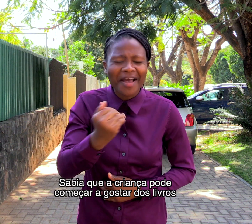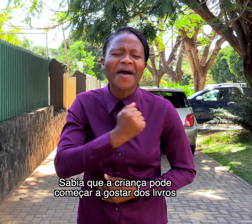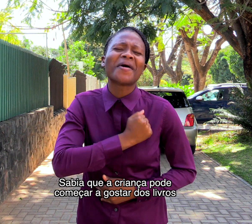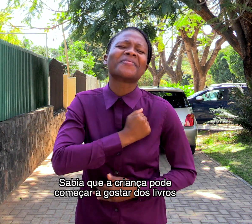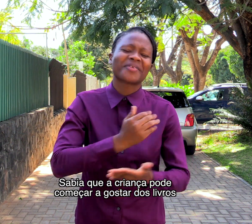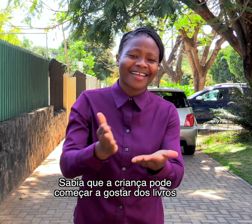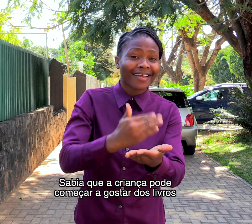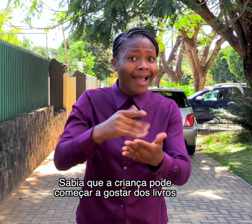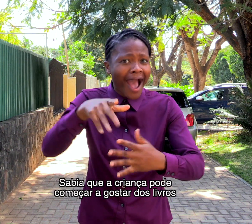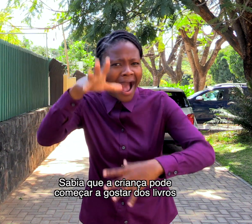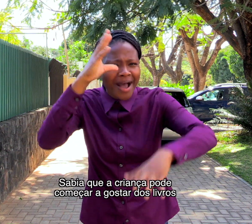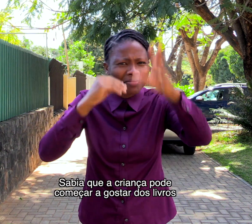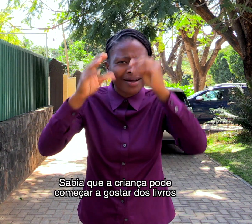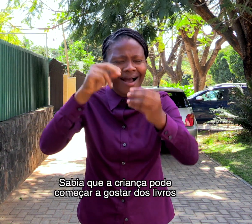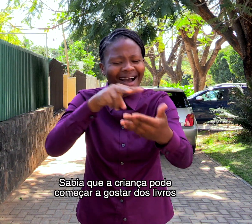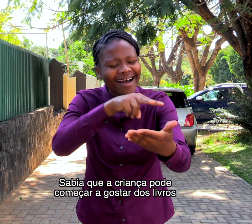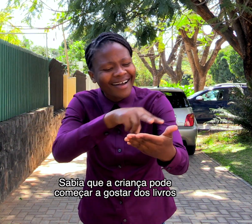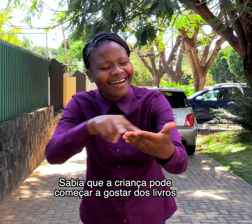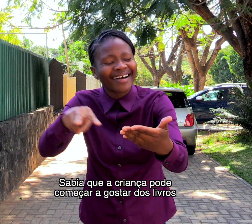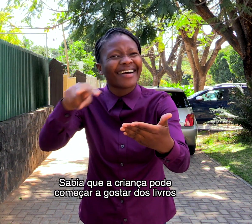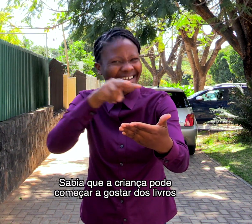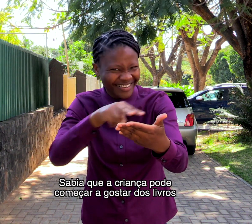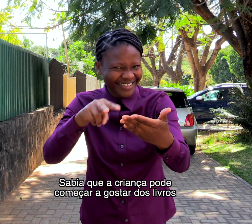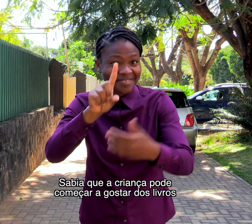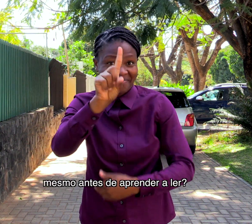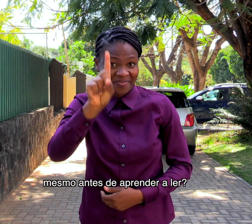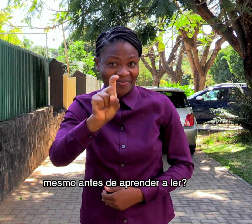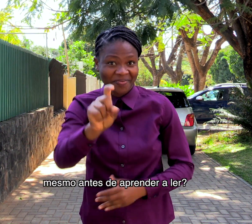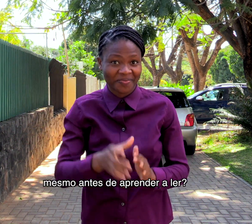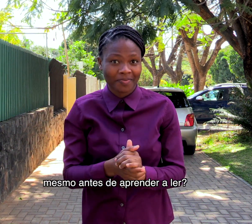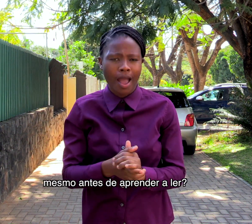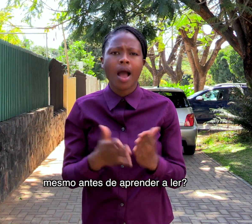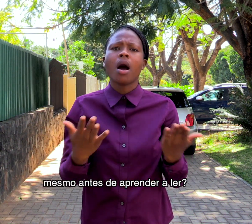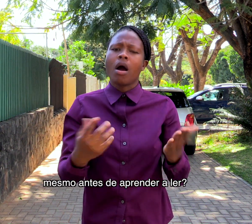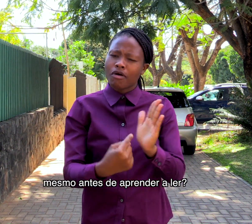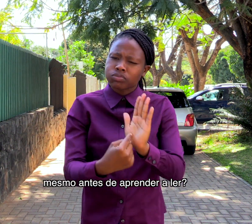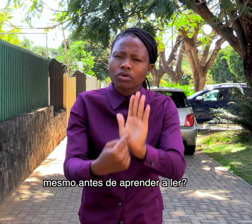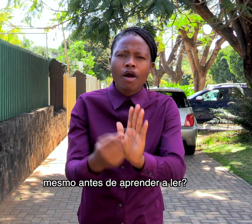Sabia que a criança pode começar a gostar dos livros mesmo antes de aprender a ler?